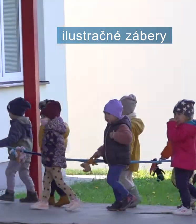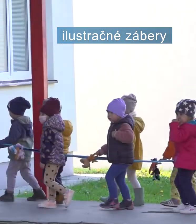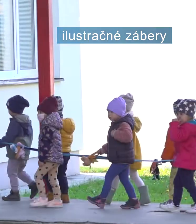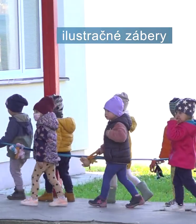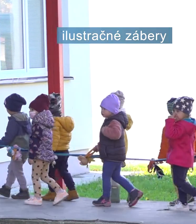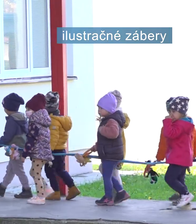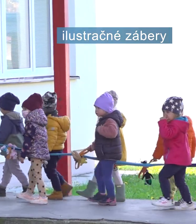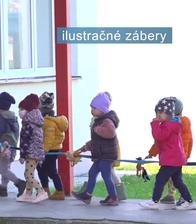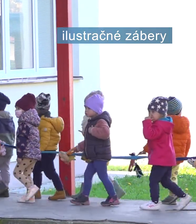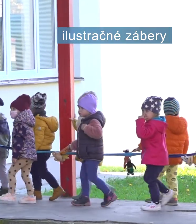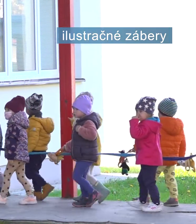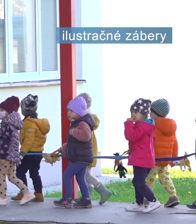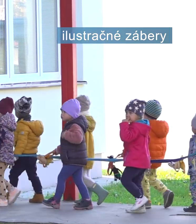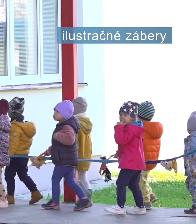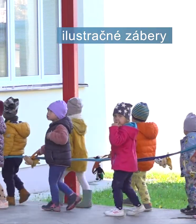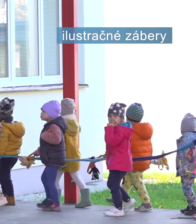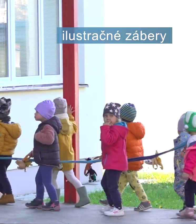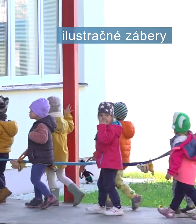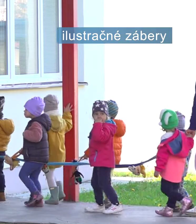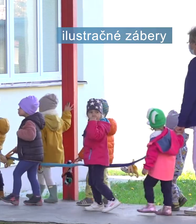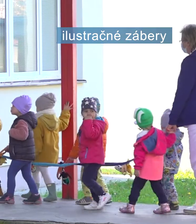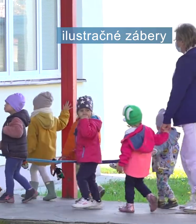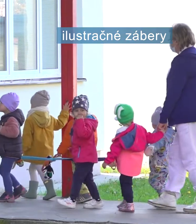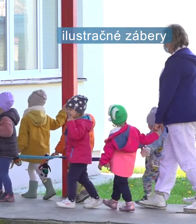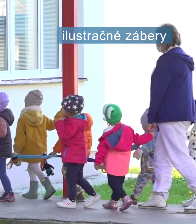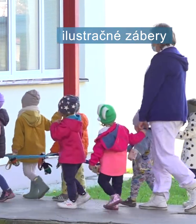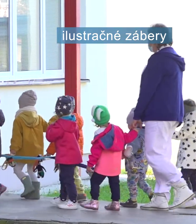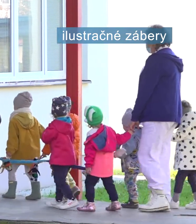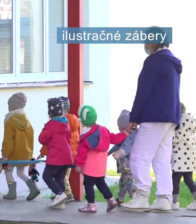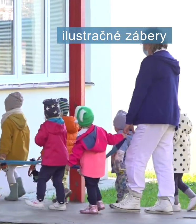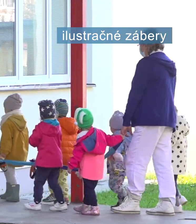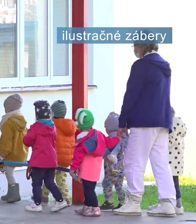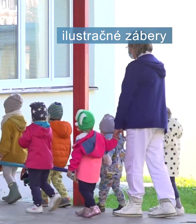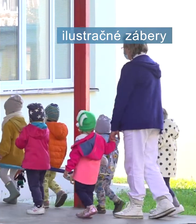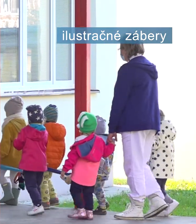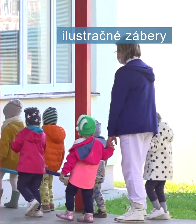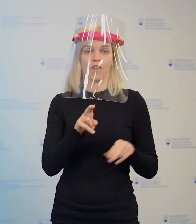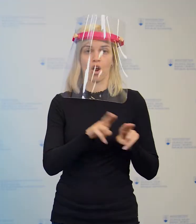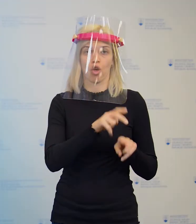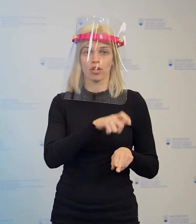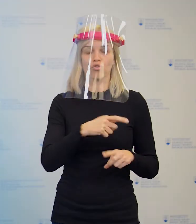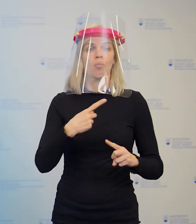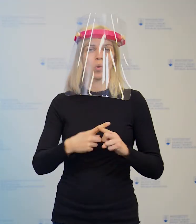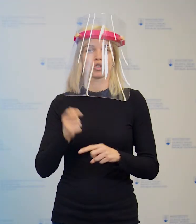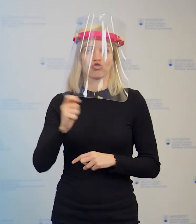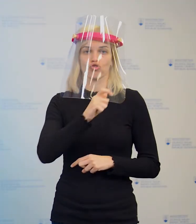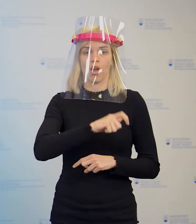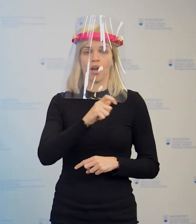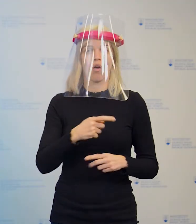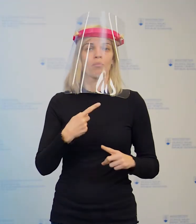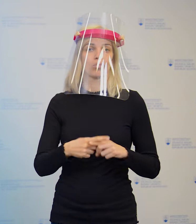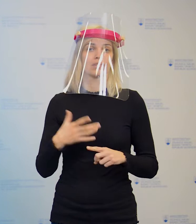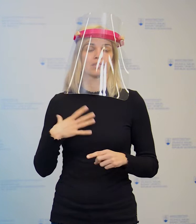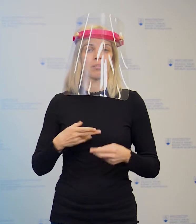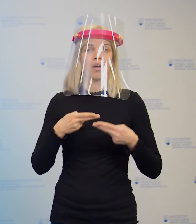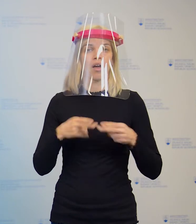materské školy a prvý stupeň základnej školy pretestovanie zamestnancov a rodičov. Taktiež by sme boli radi, aby bol otvorený aj